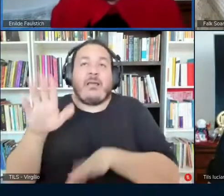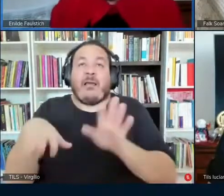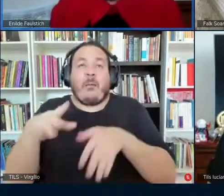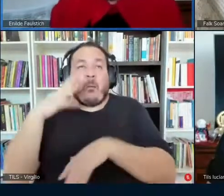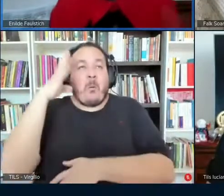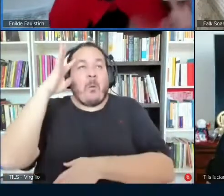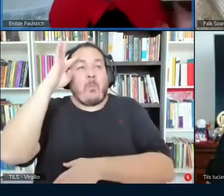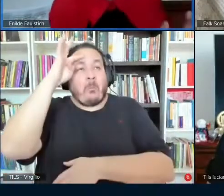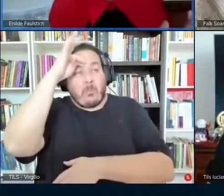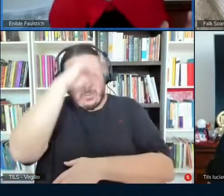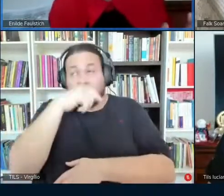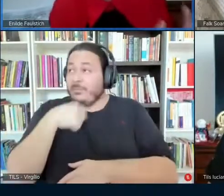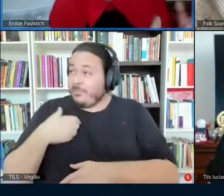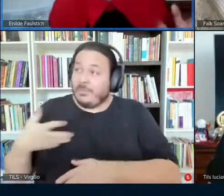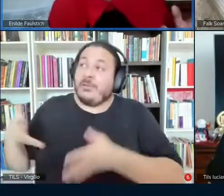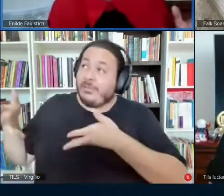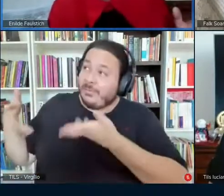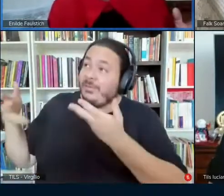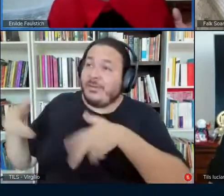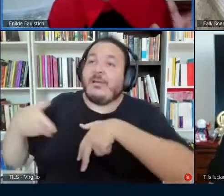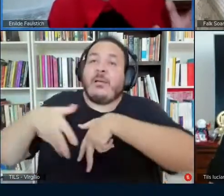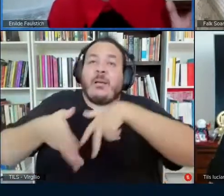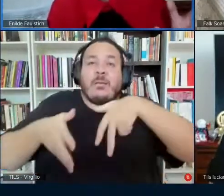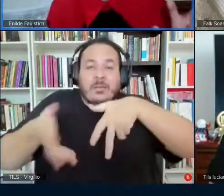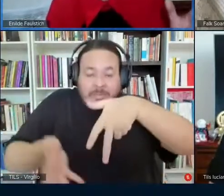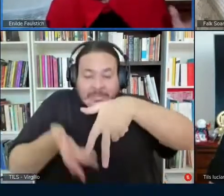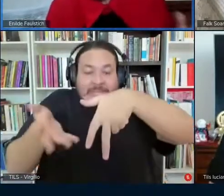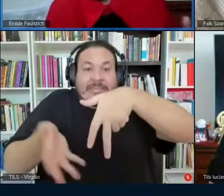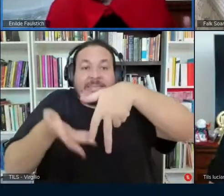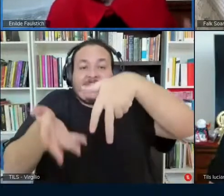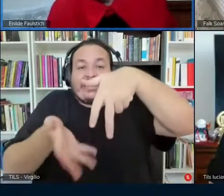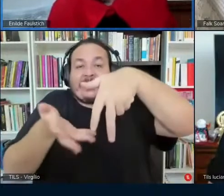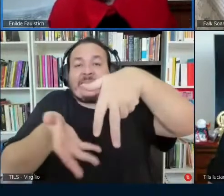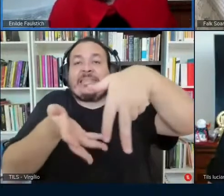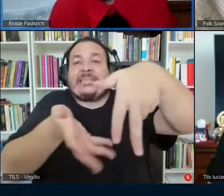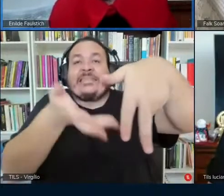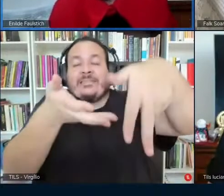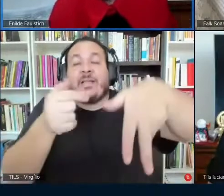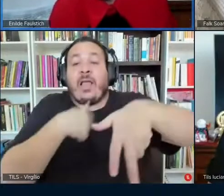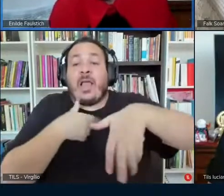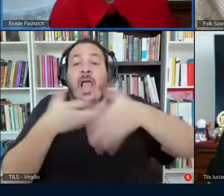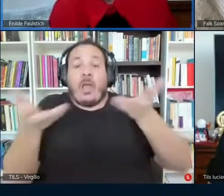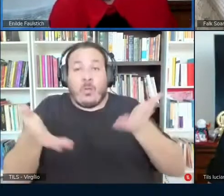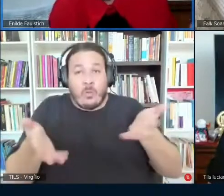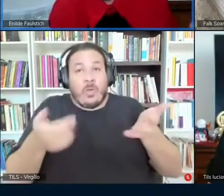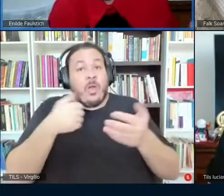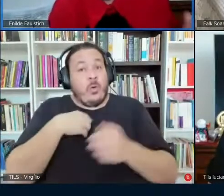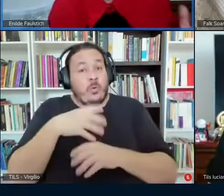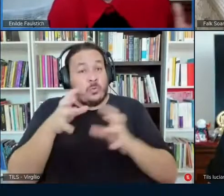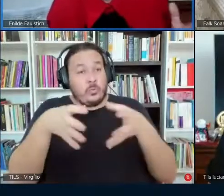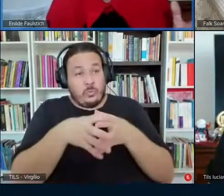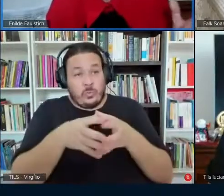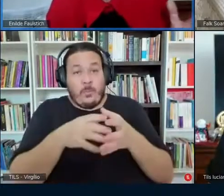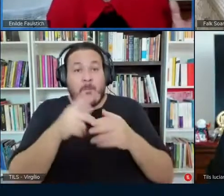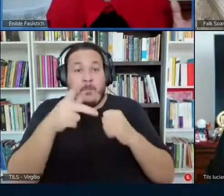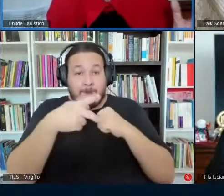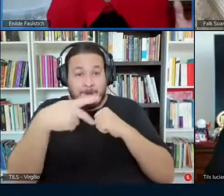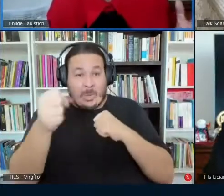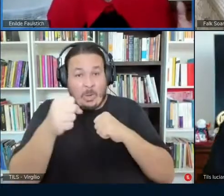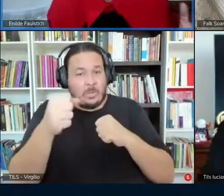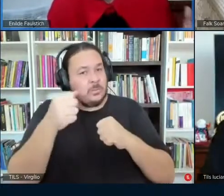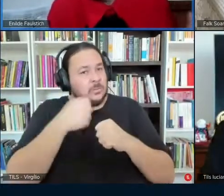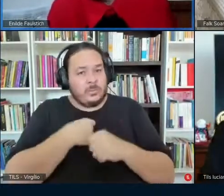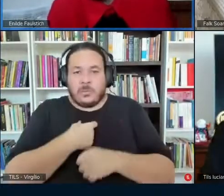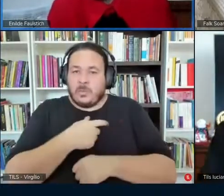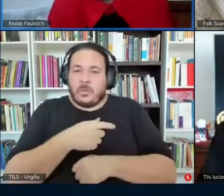vezes. Ultimamente eu tenho sido mais objetiva com meus alunos da pós, porque eu não